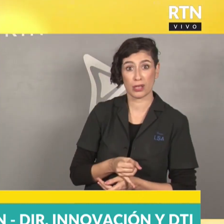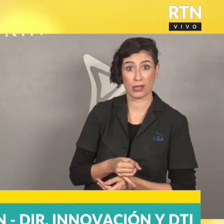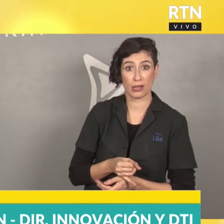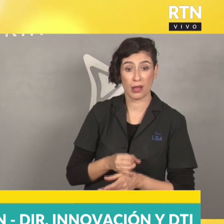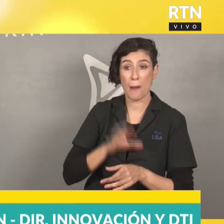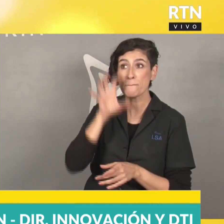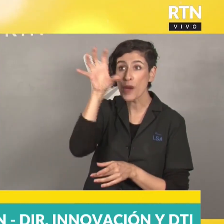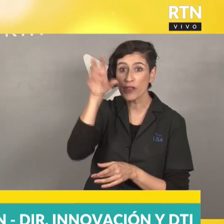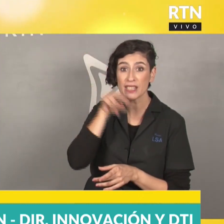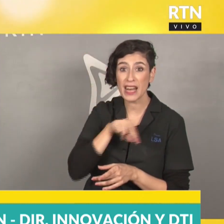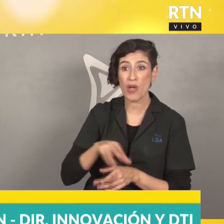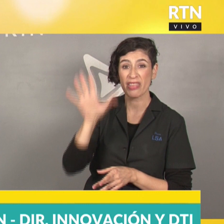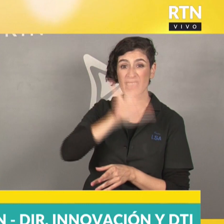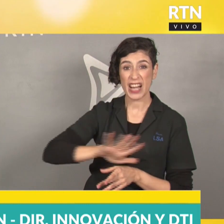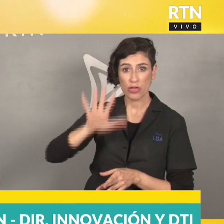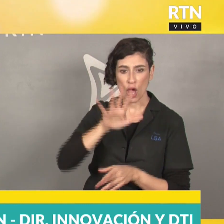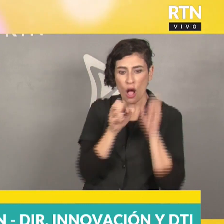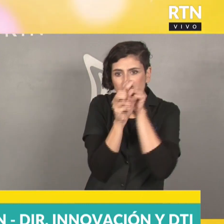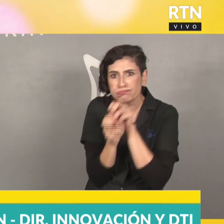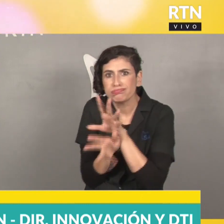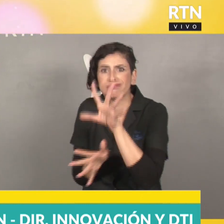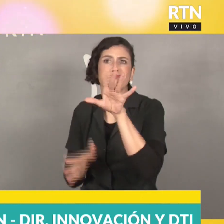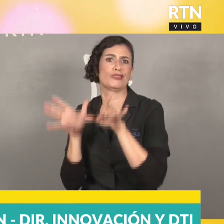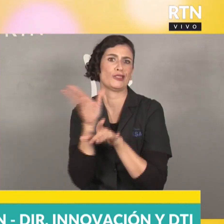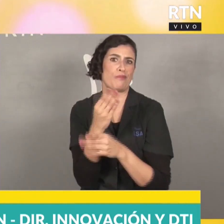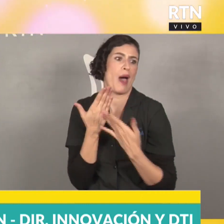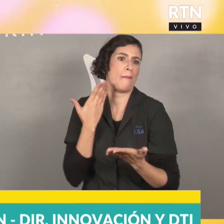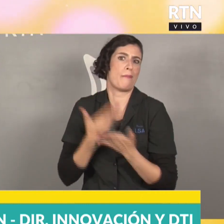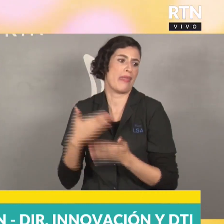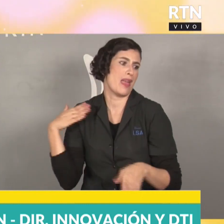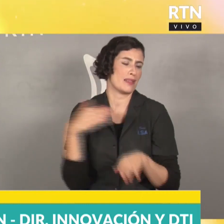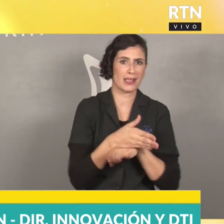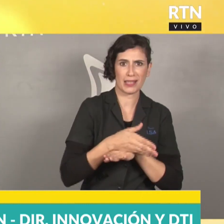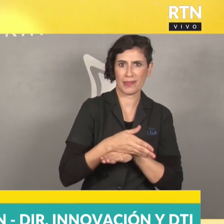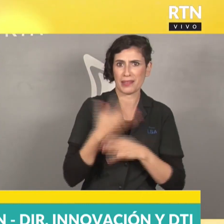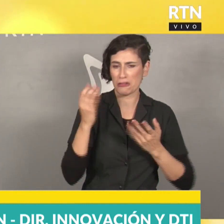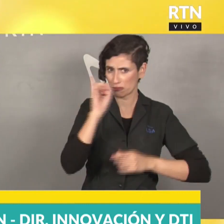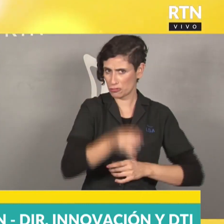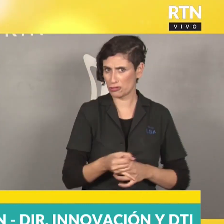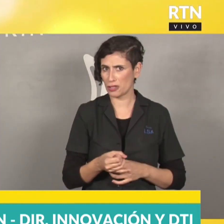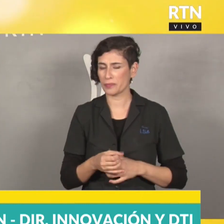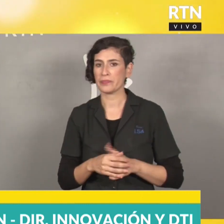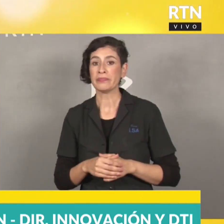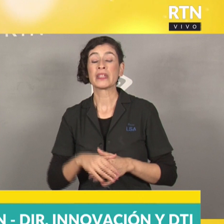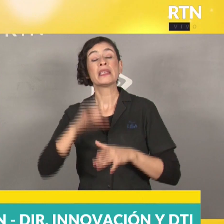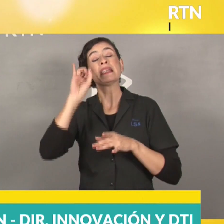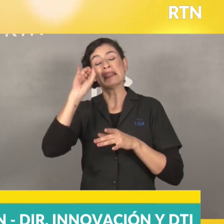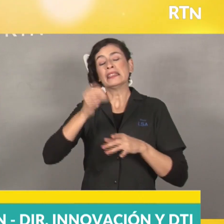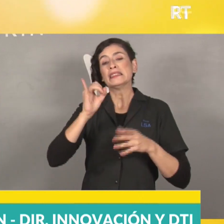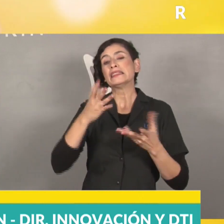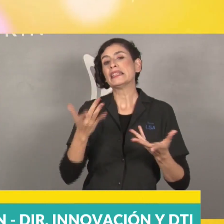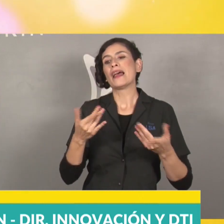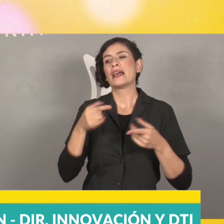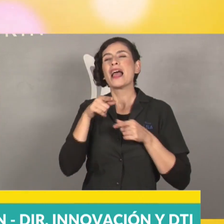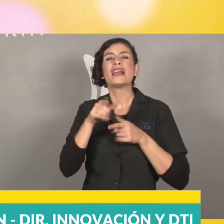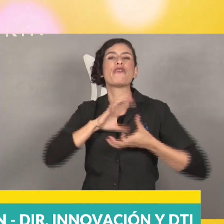de destacar en nuestro espacio, que es la accesibilidad y la comunicación, ¿no? con las personas con discapacidad. Completamente. Por eso te